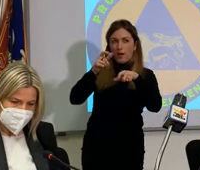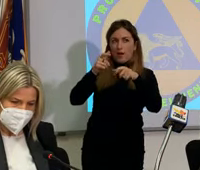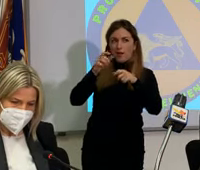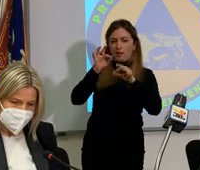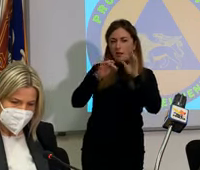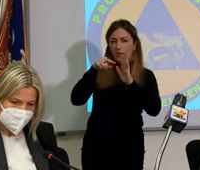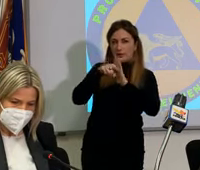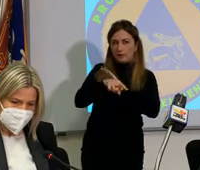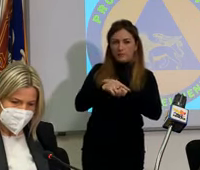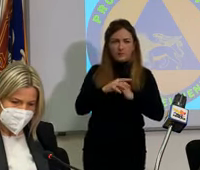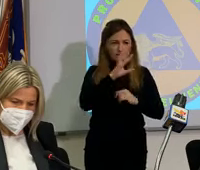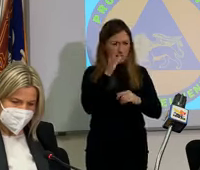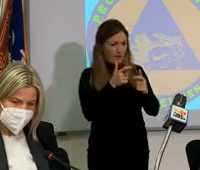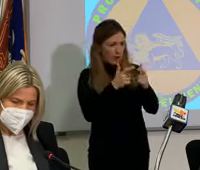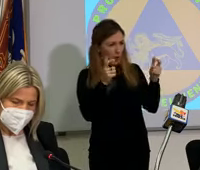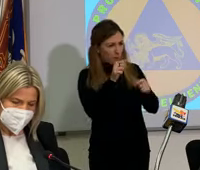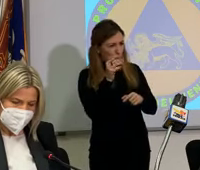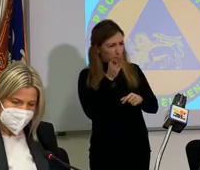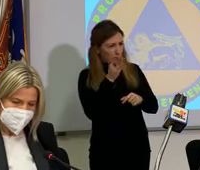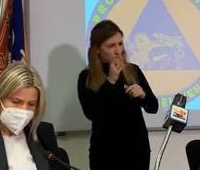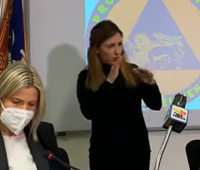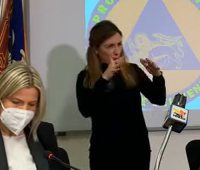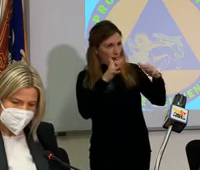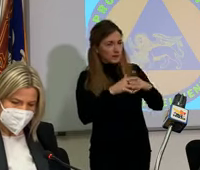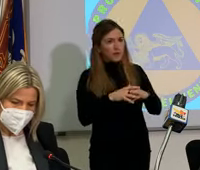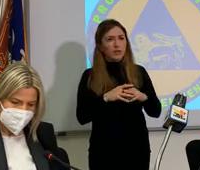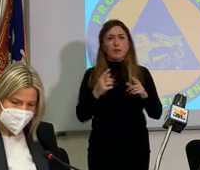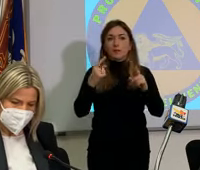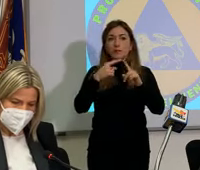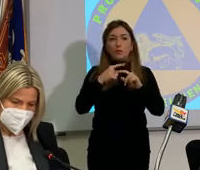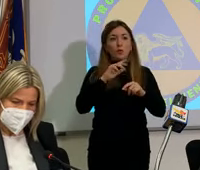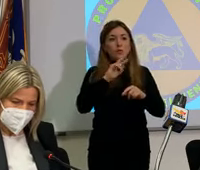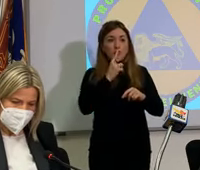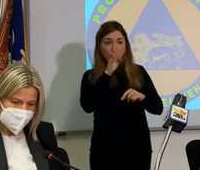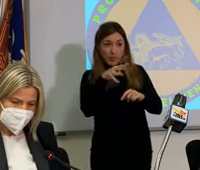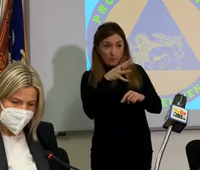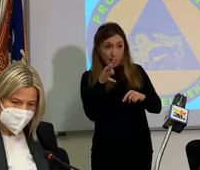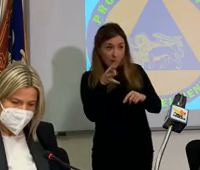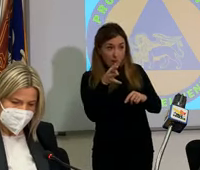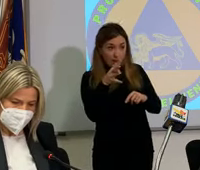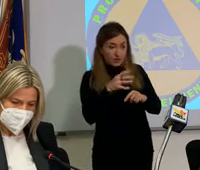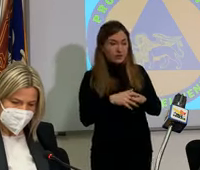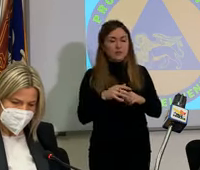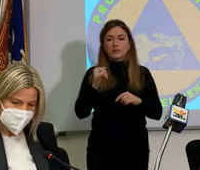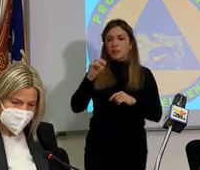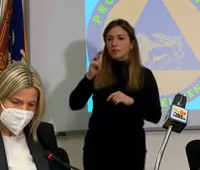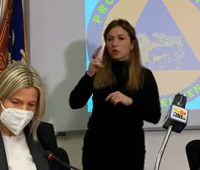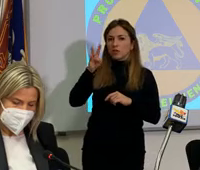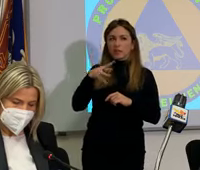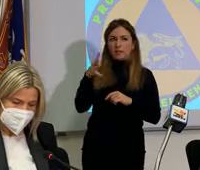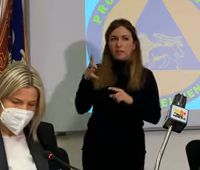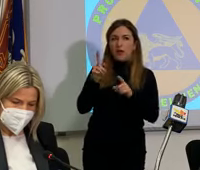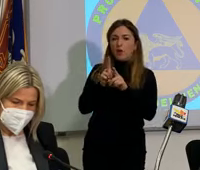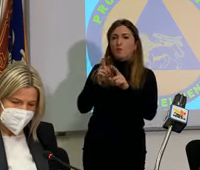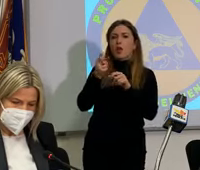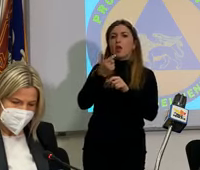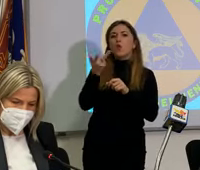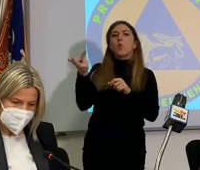stasera 600 per cento ok idem la seconda tabella però quando seconda va sempre visto come un numero